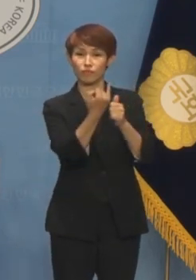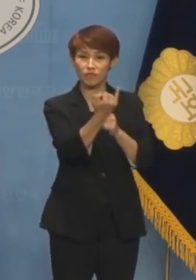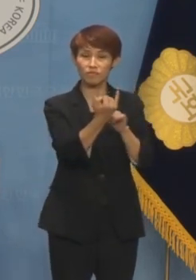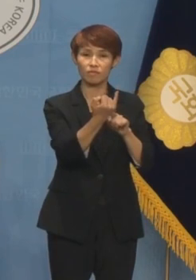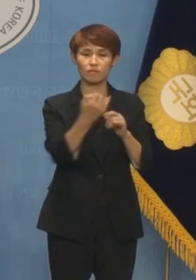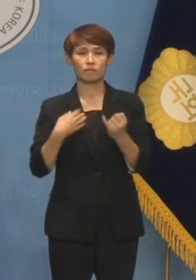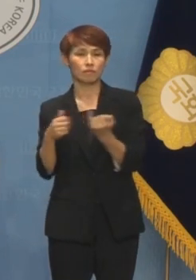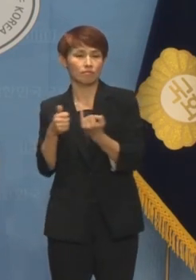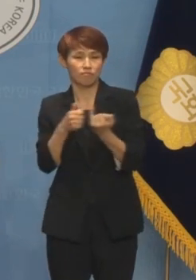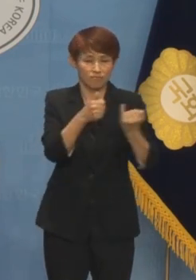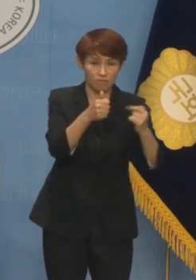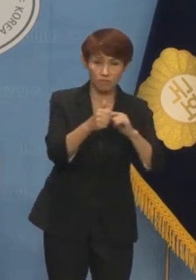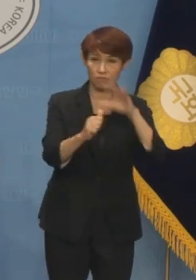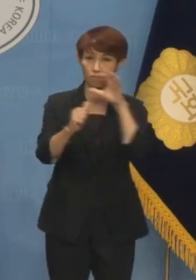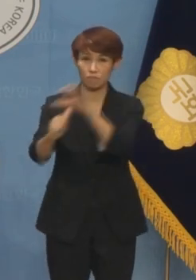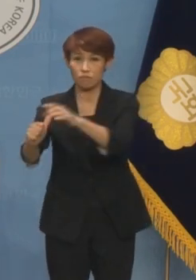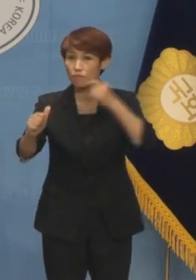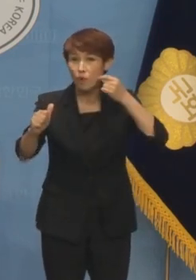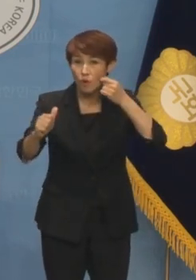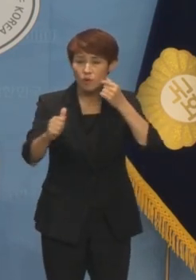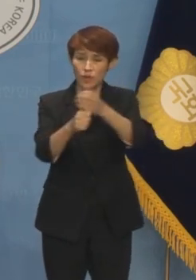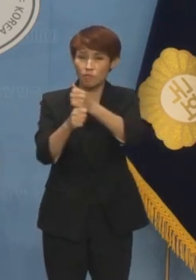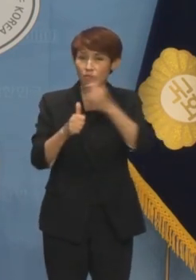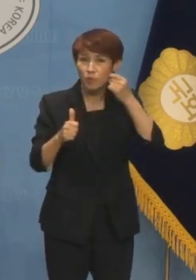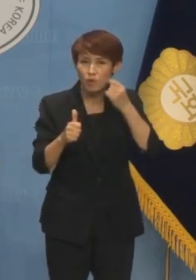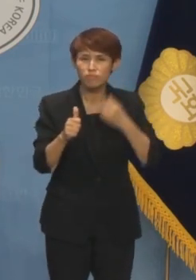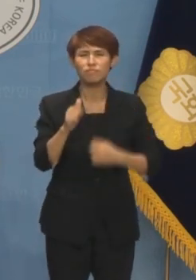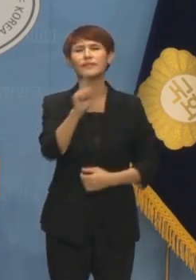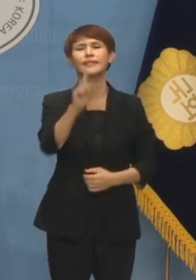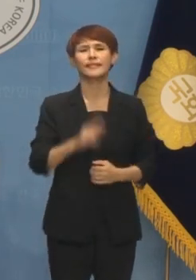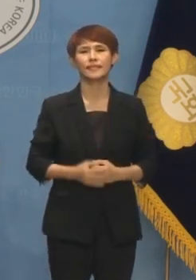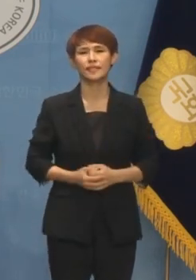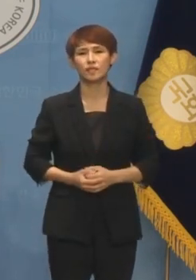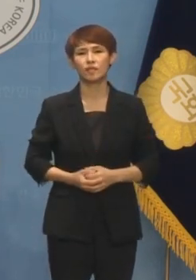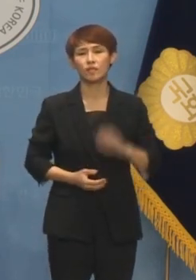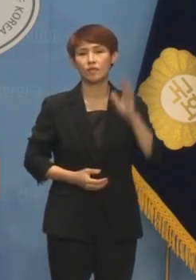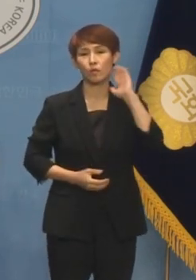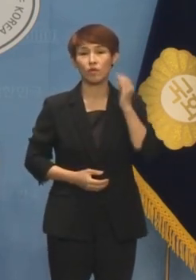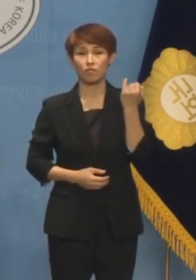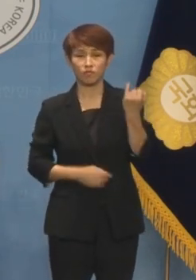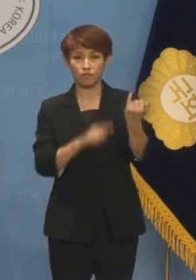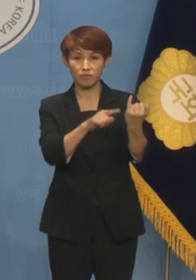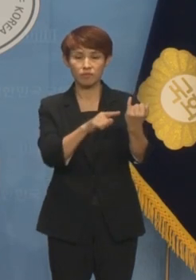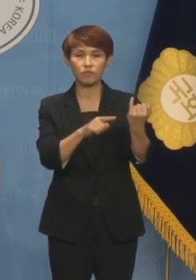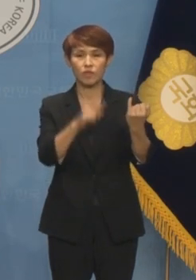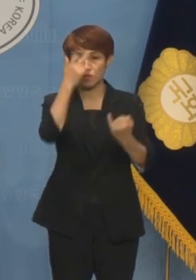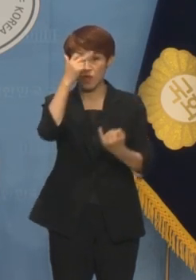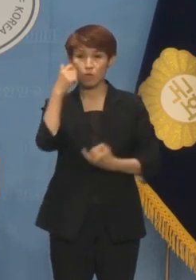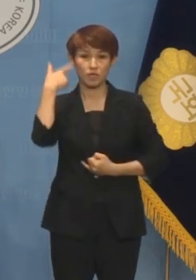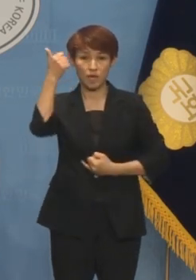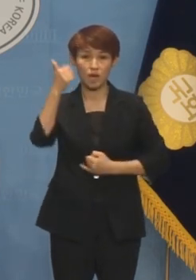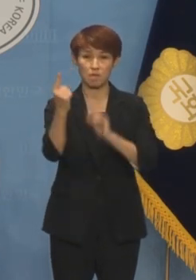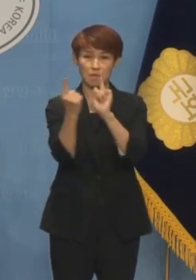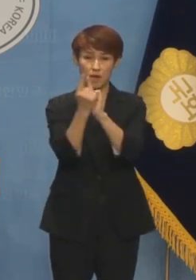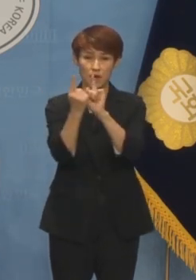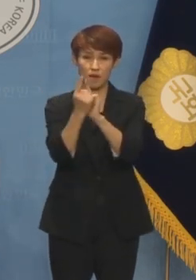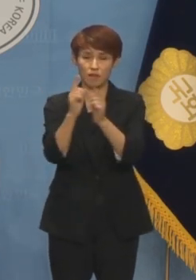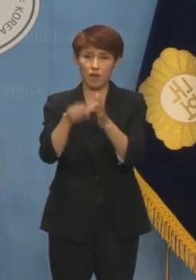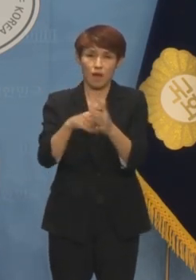스토킹범을 막지도 잡지도 못한 것 아닙니까? 김건희 여사가 최재형 목사와의 만남에